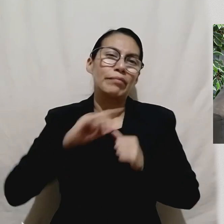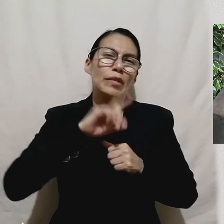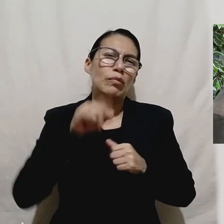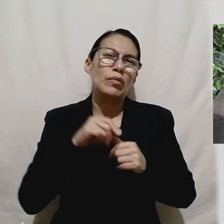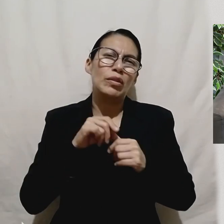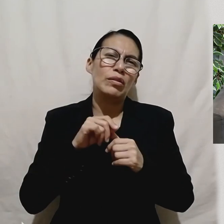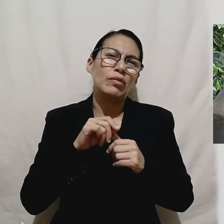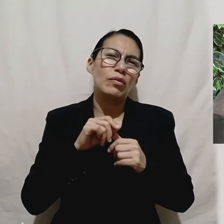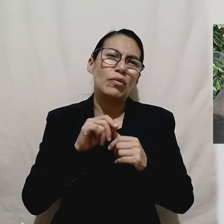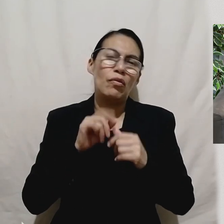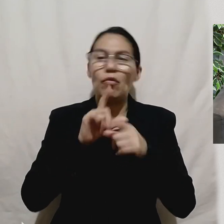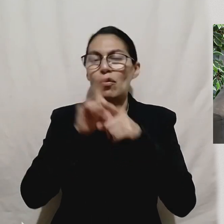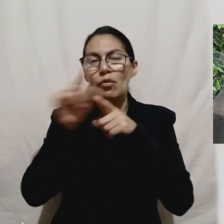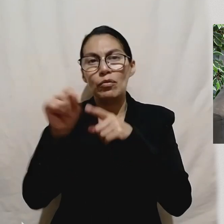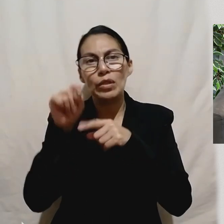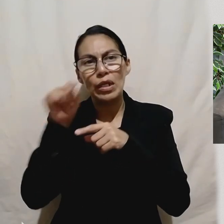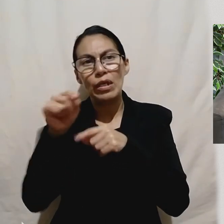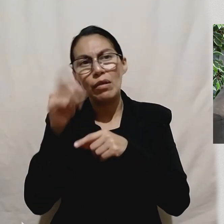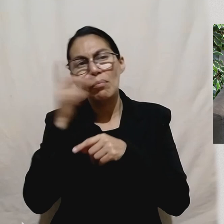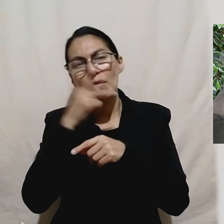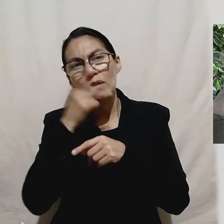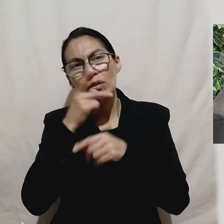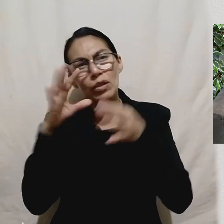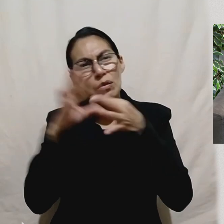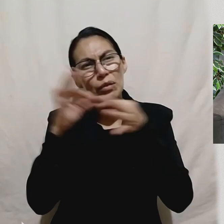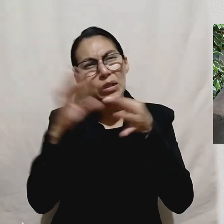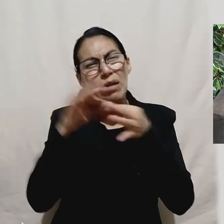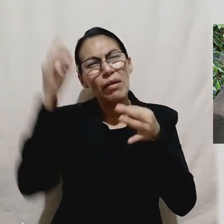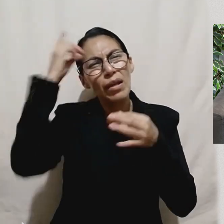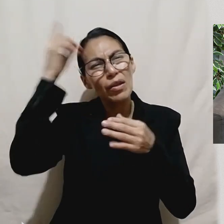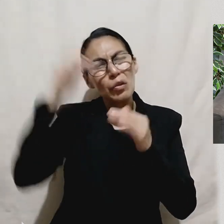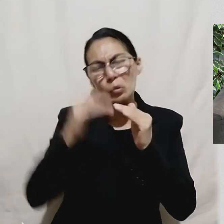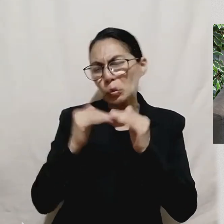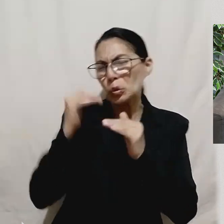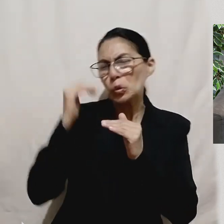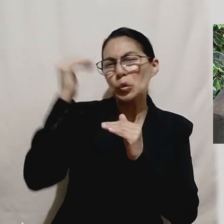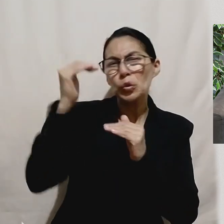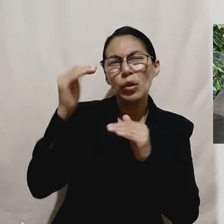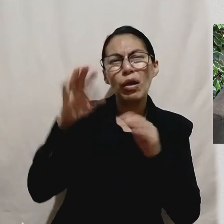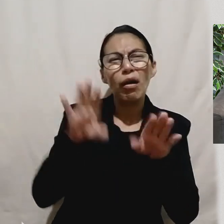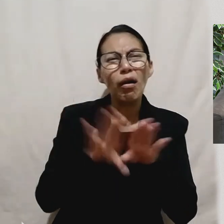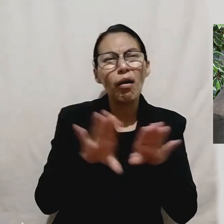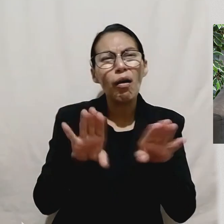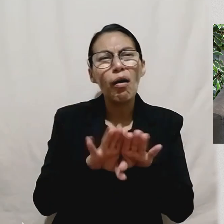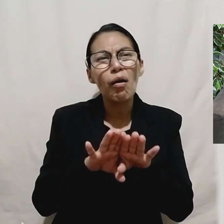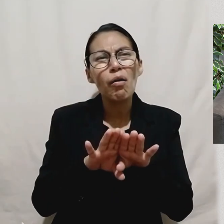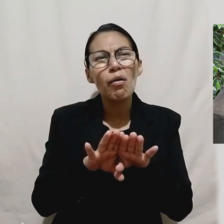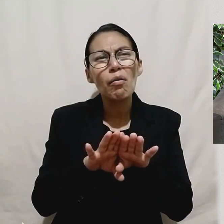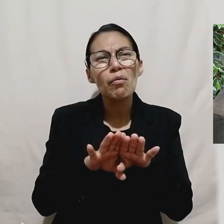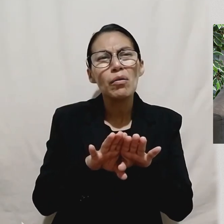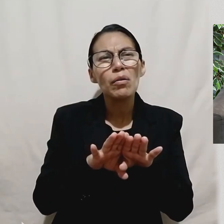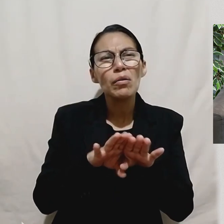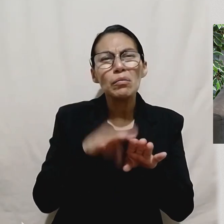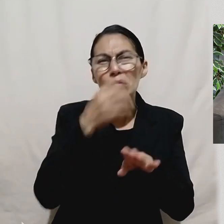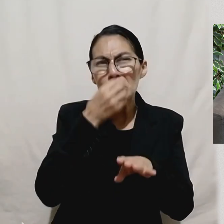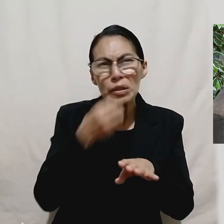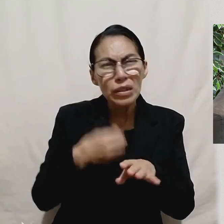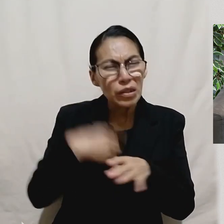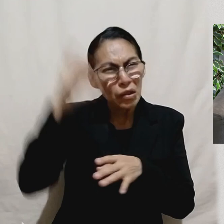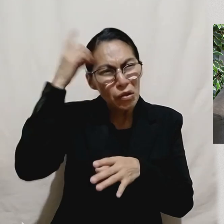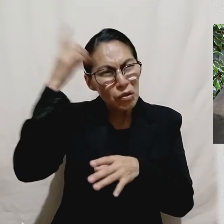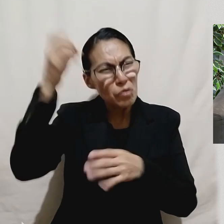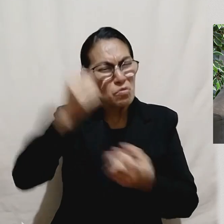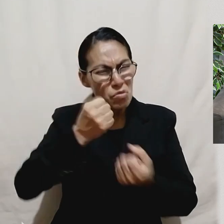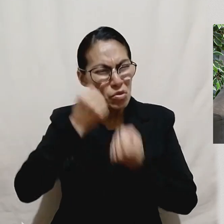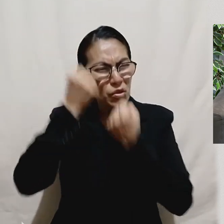general cuando nos dieron la vespertina el pastor este justo estaba hablando no de la grandeza de Dios de cómo a pesar de de Dios ser